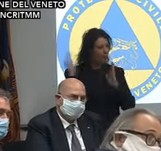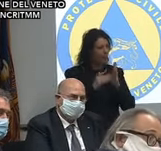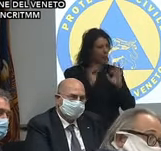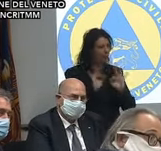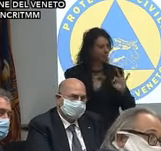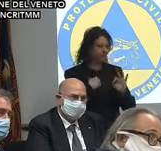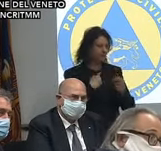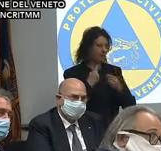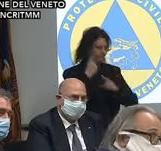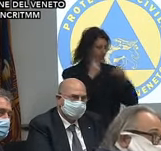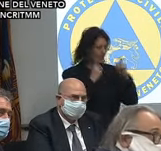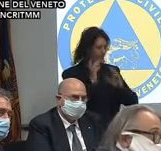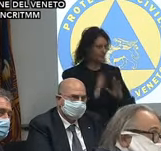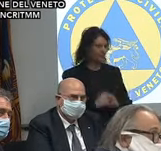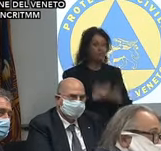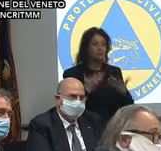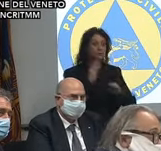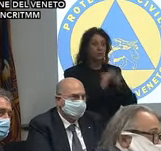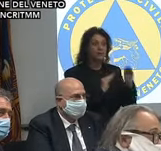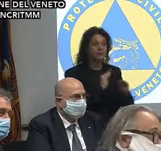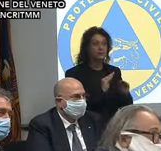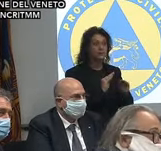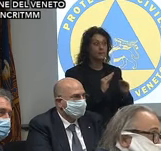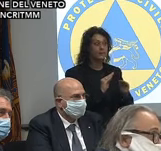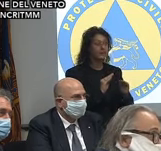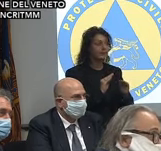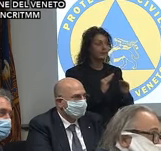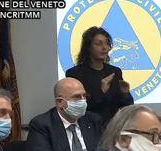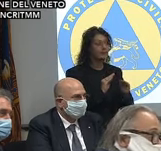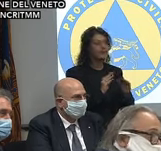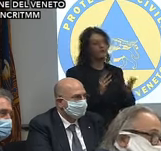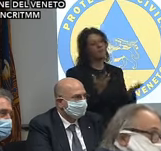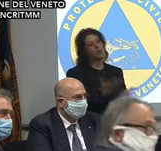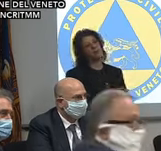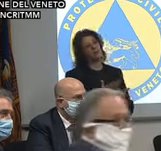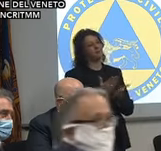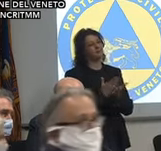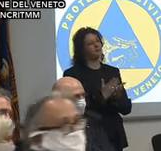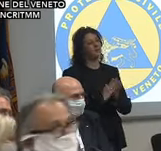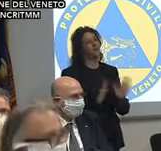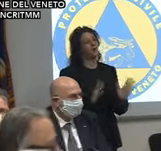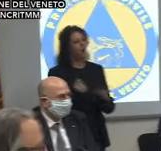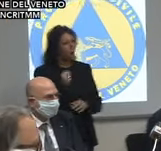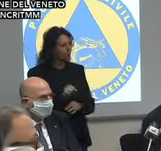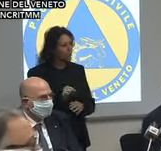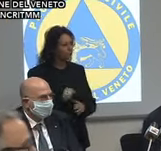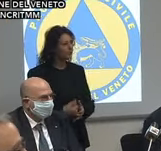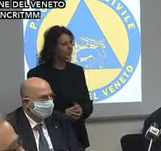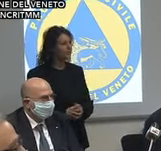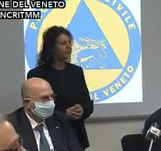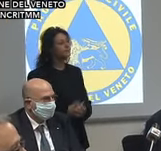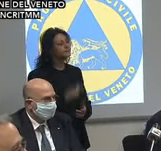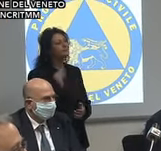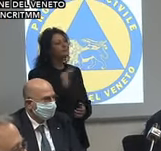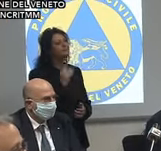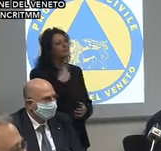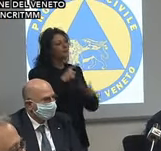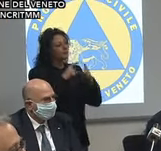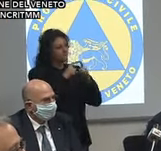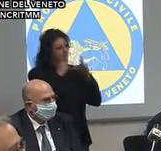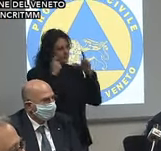Altre domande? Basta. Possiamo chiudere? Ah no, no, passato, l'ultima, no, finita. Una cosa sulle mascherine, perché visto che è stata